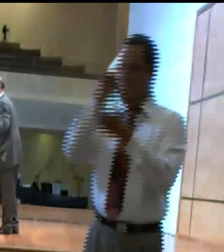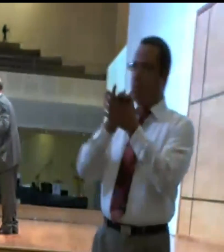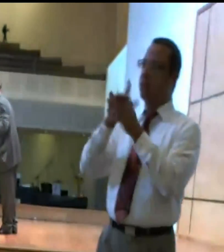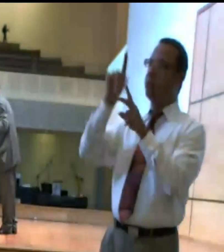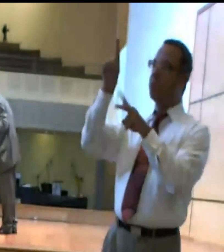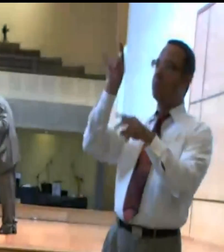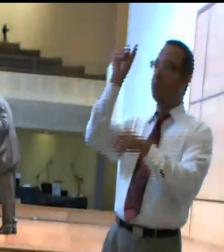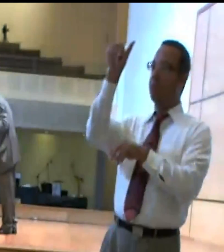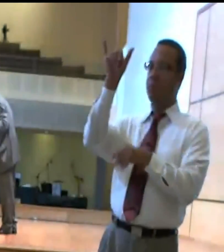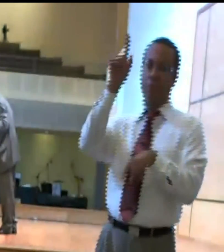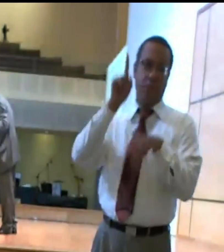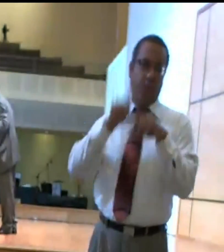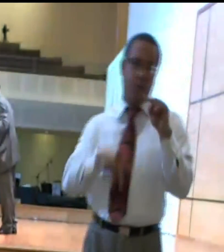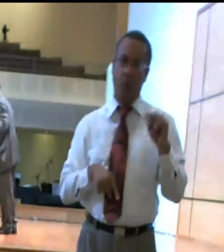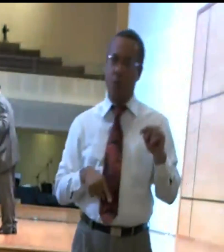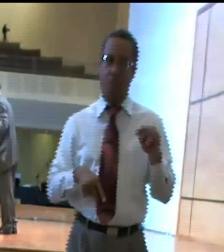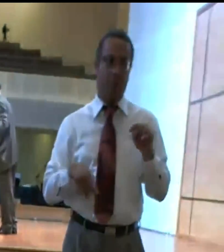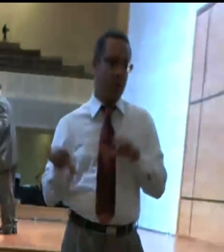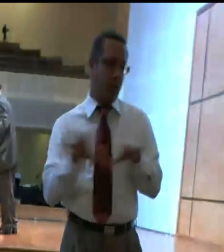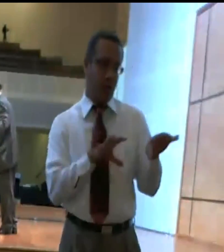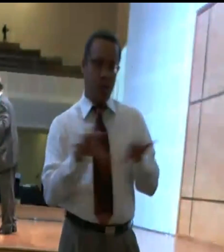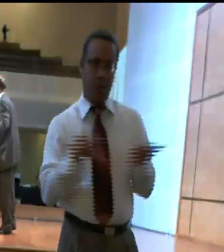confianza aquello que no podemos cambiar.